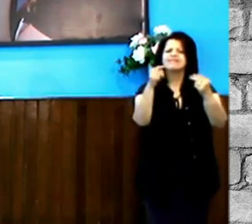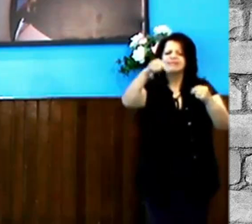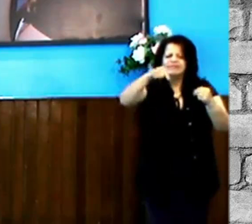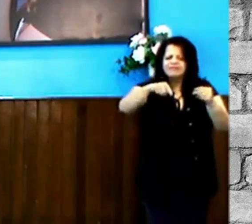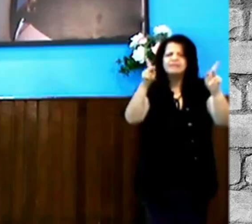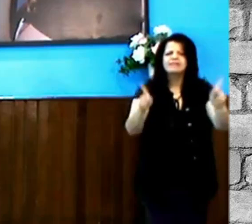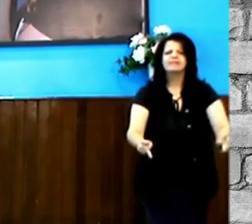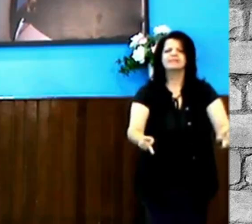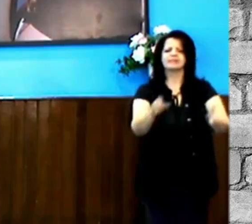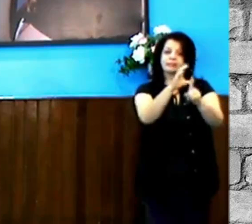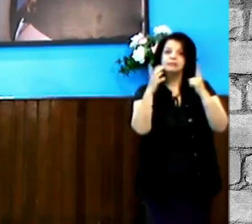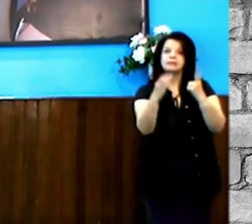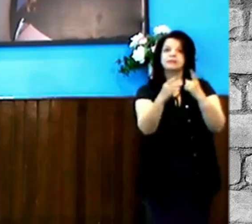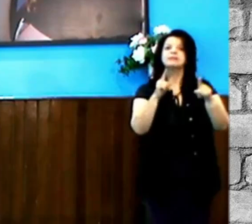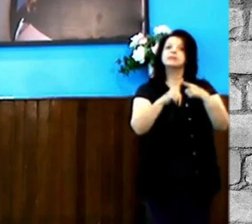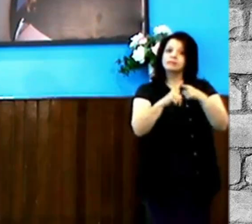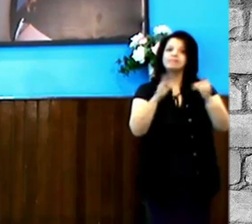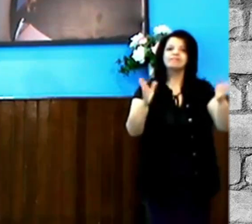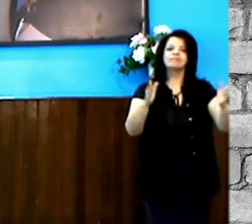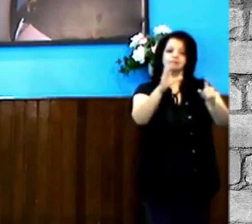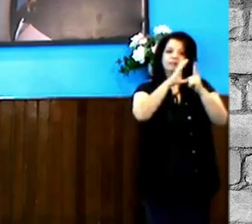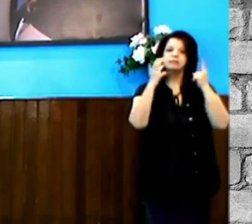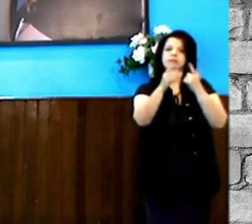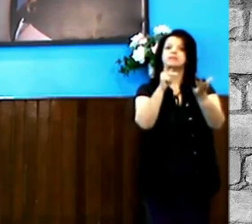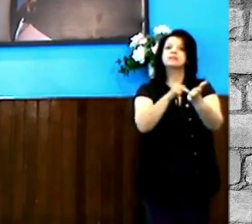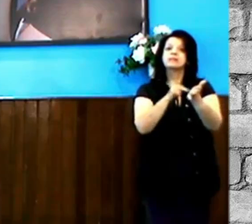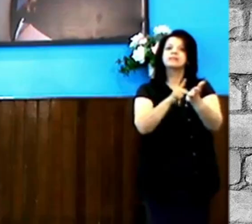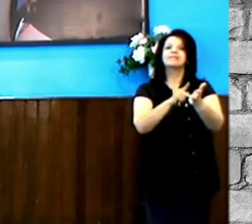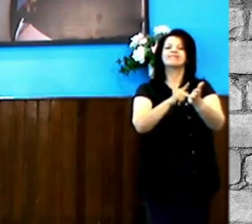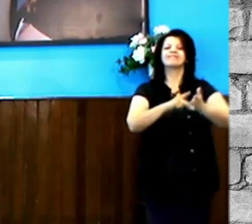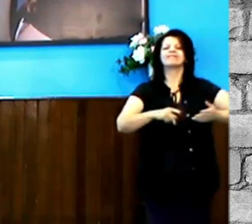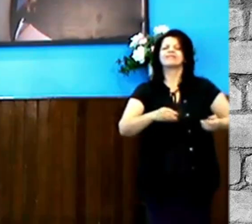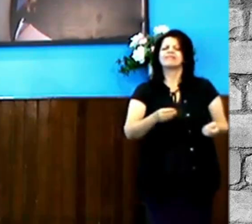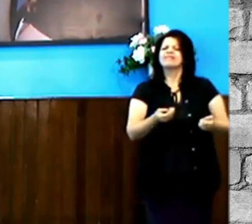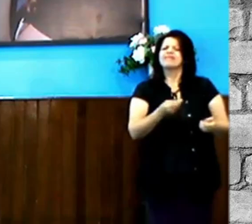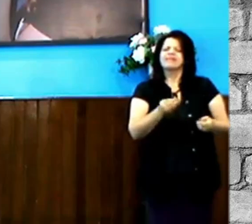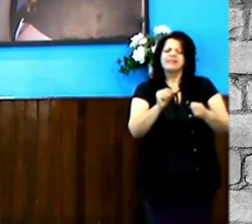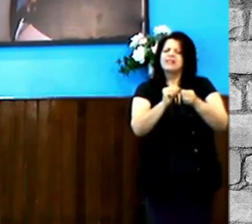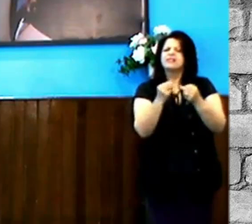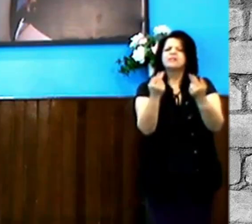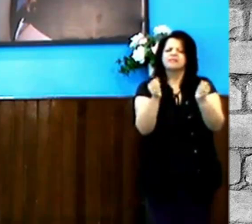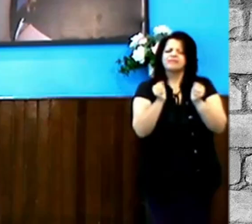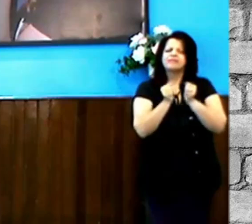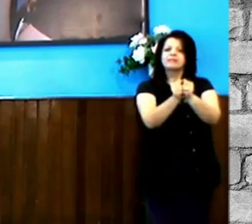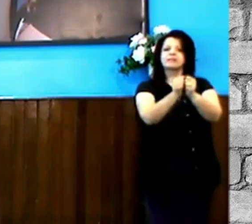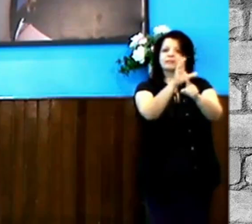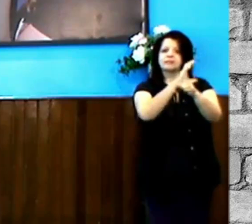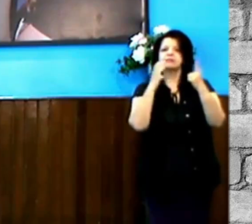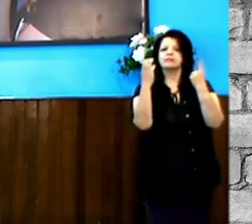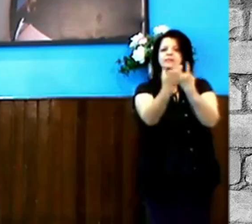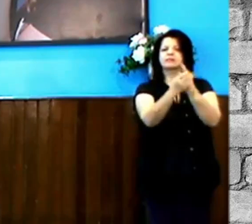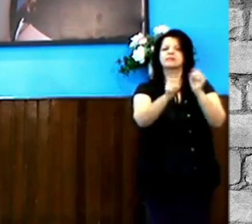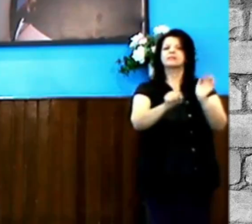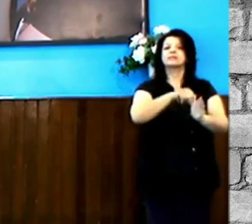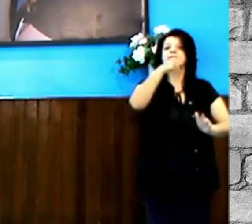culto. Porque é de fato um momento de culto, né? Mas vamos fazer como se nós estivéssemos juntos, unidos aqui no tempo. É de 1 de